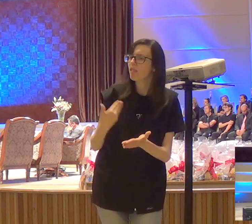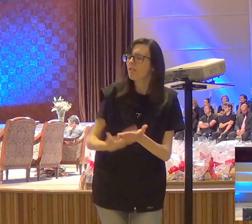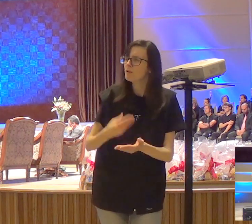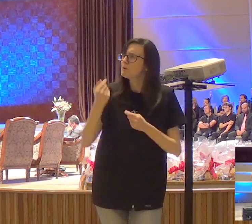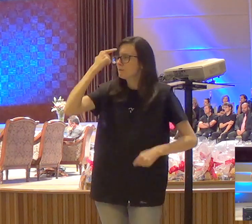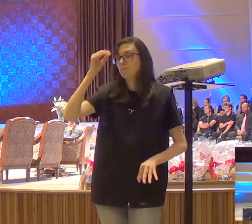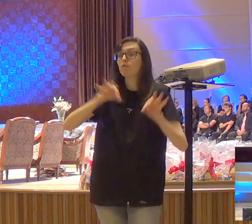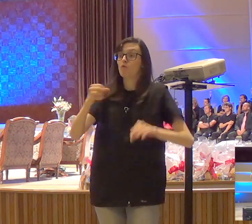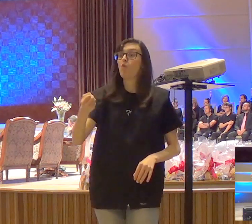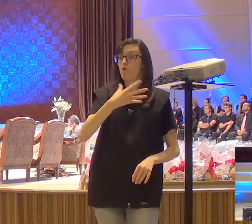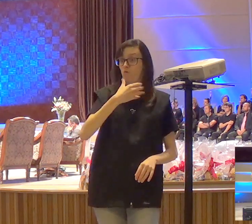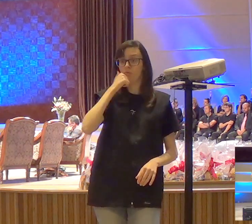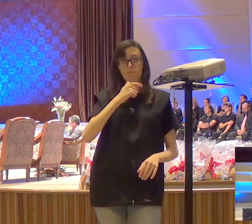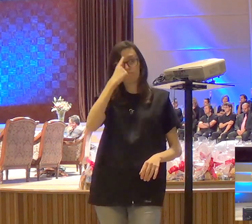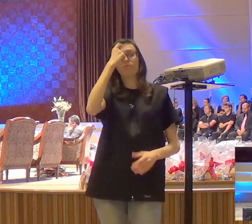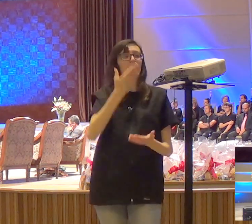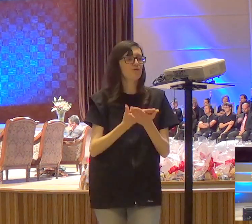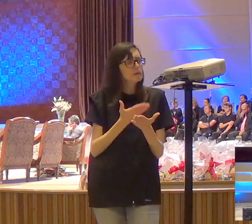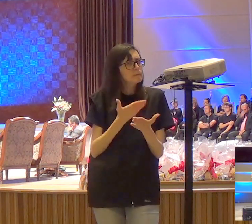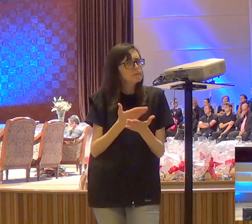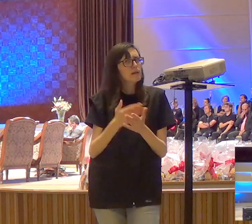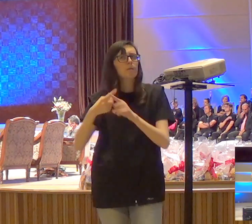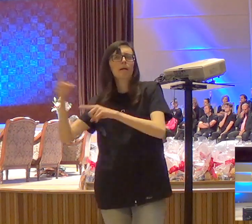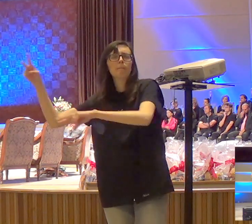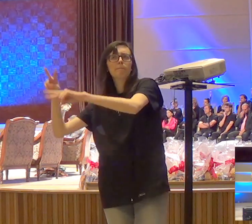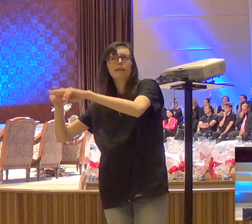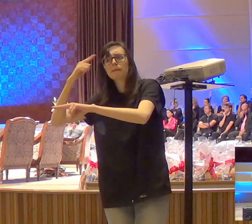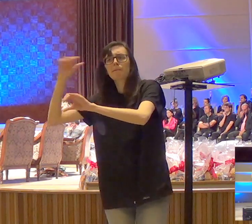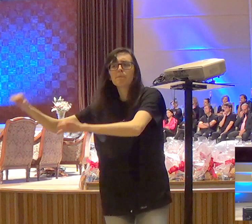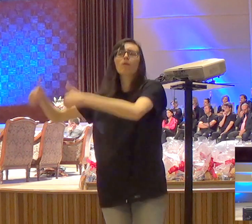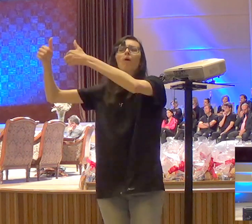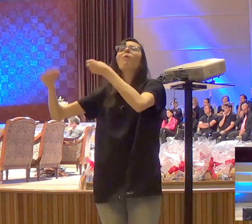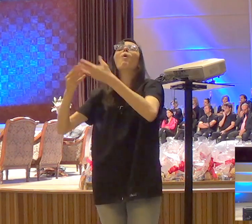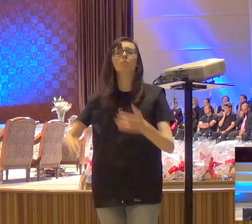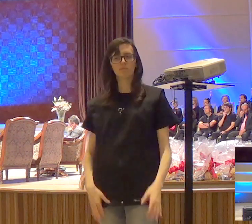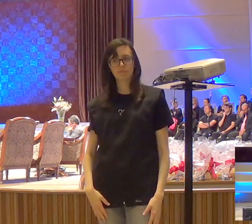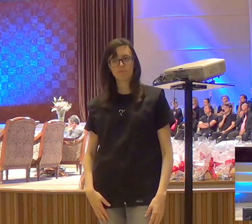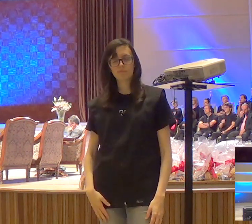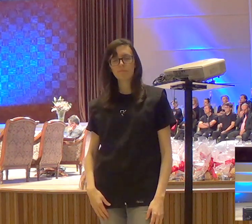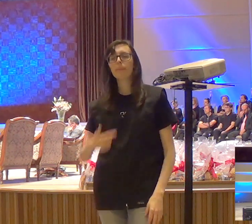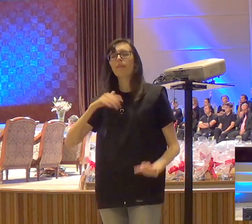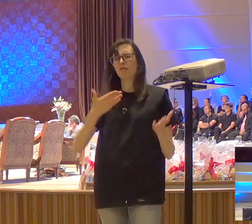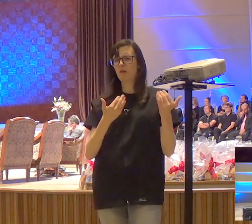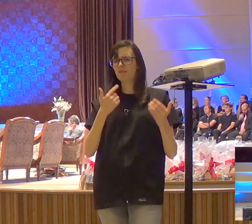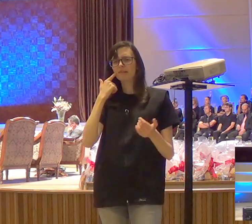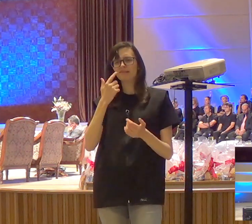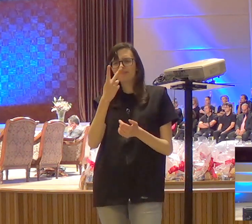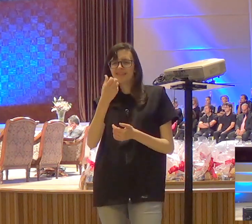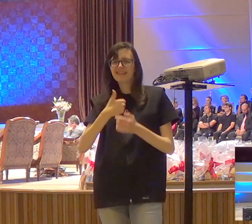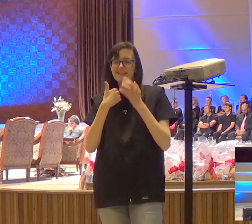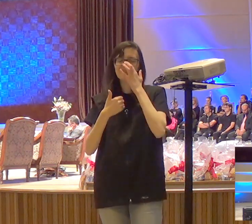prisional. And starting my organization so young in life, e ela começou isso muito jovem na